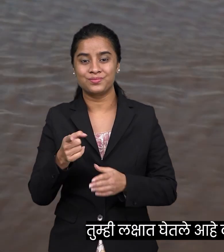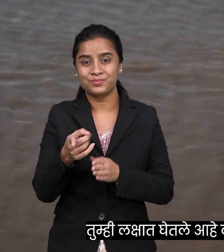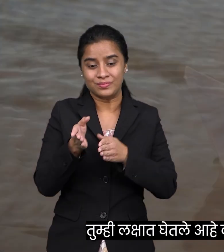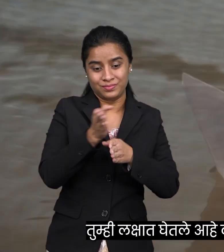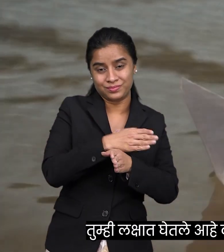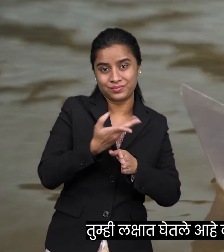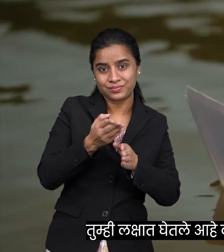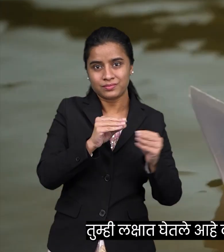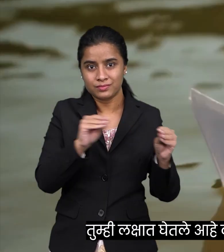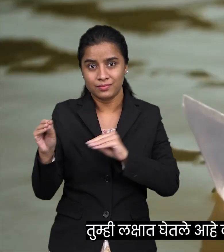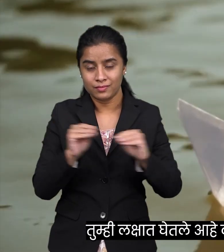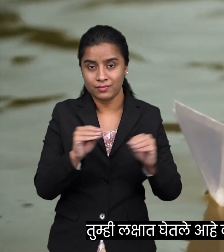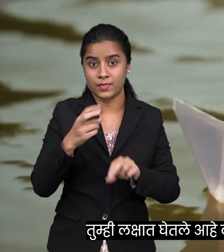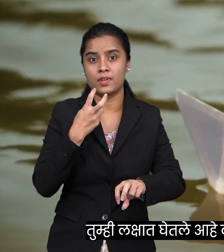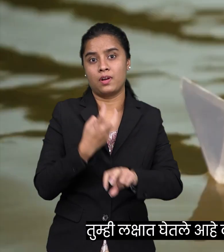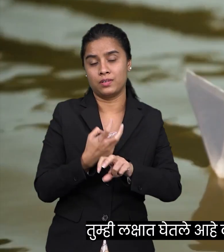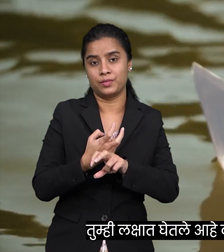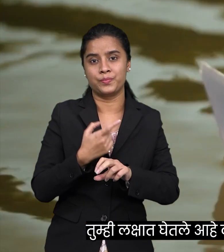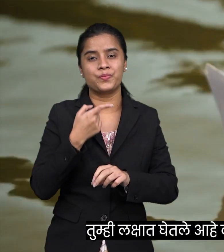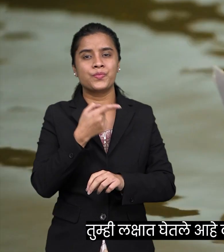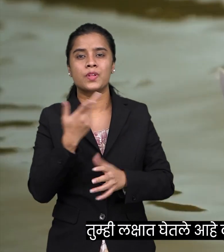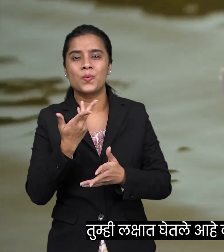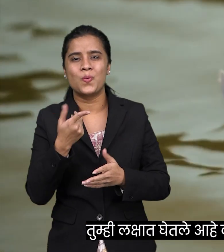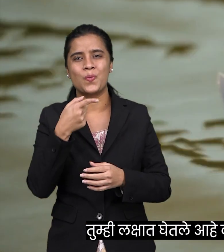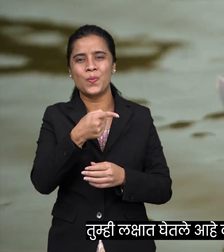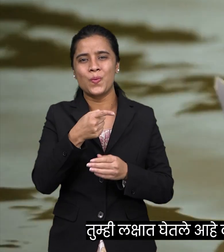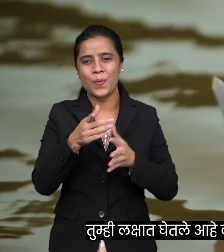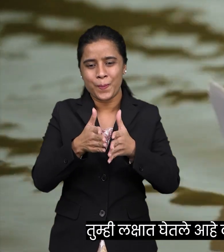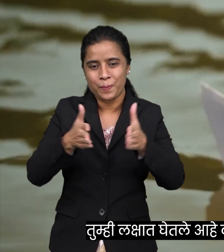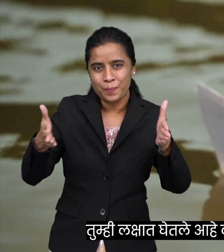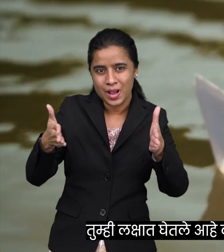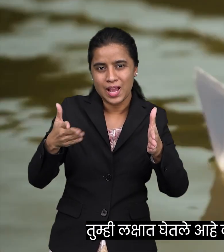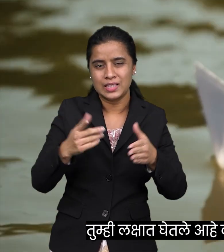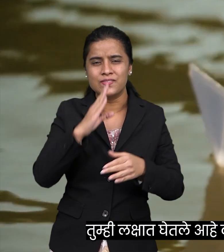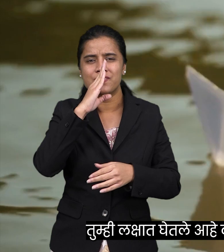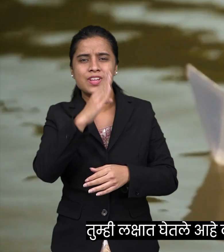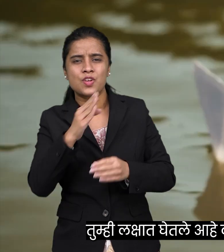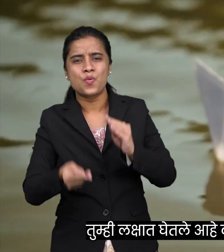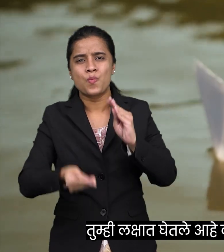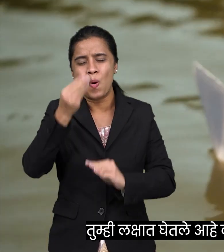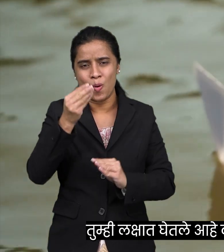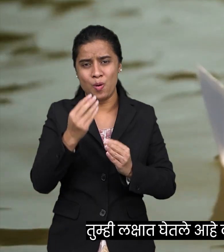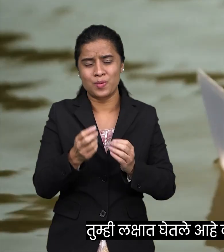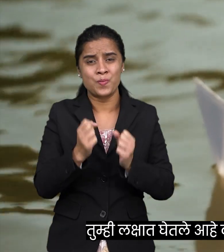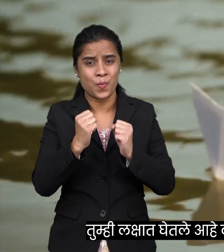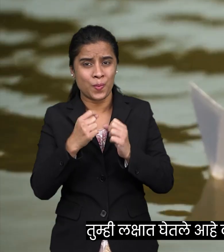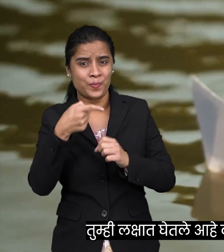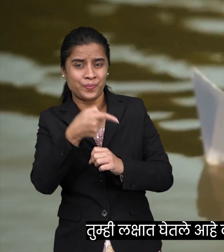तुम्ही लक्षात घेतले आहे का की होडीचा आकार माशासारखा असतो?